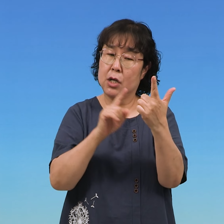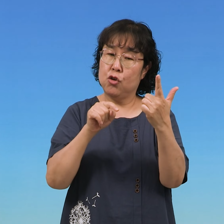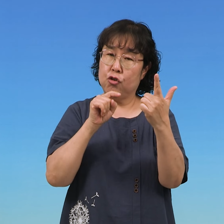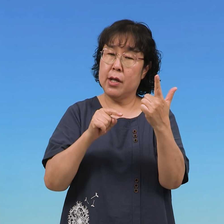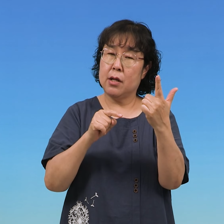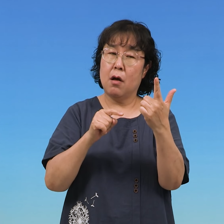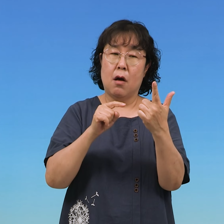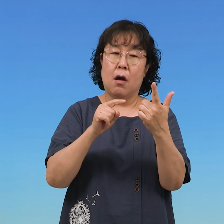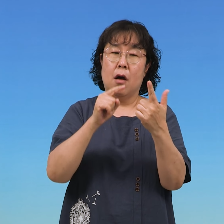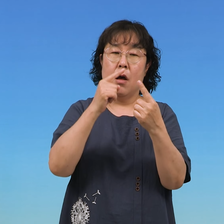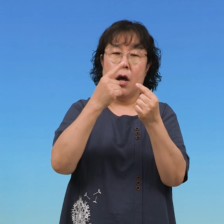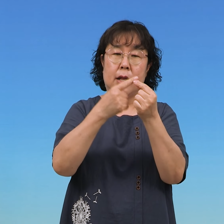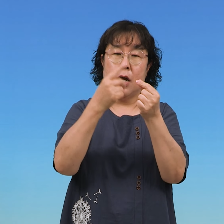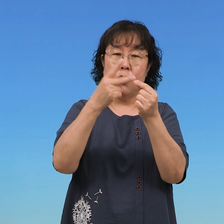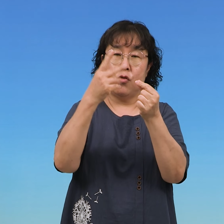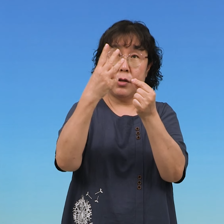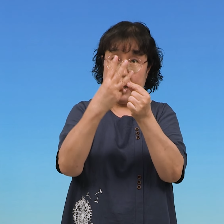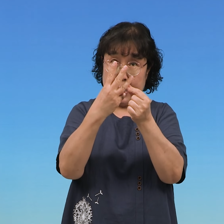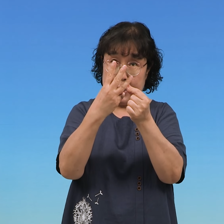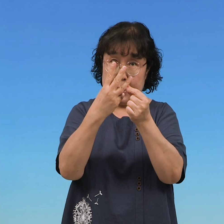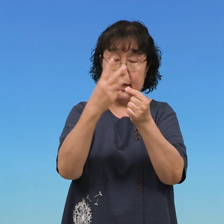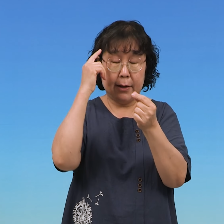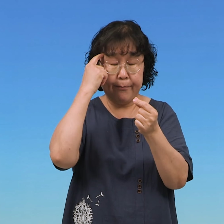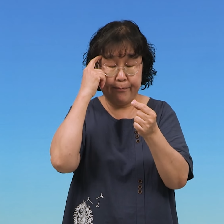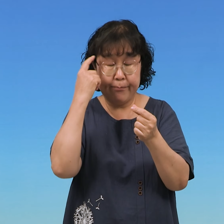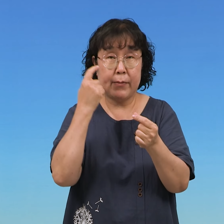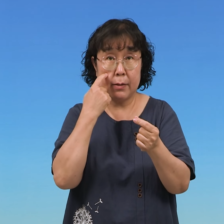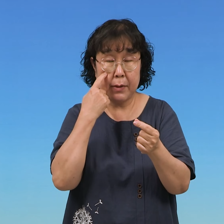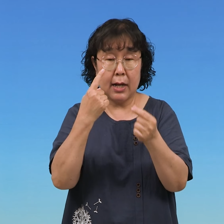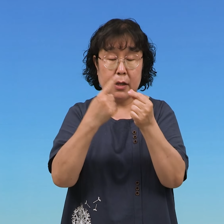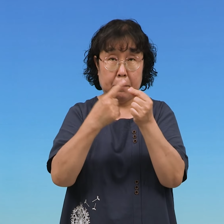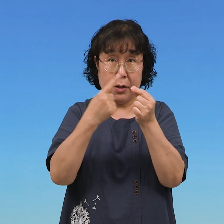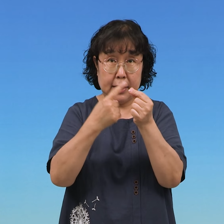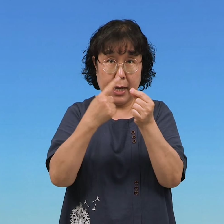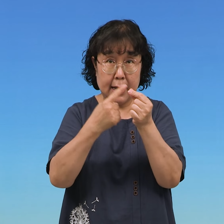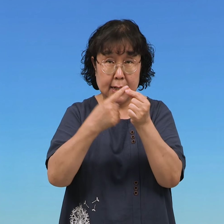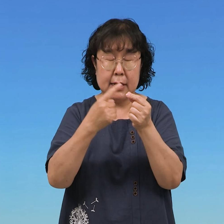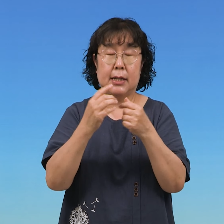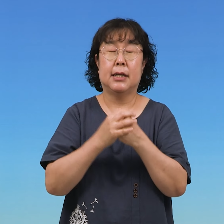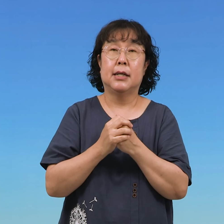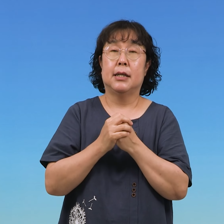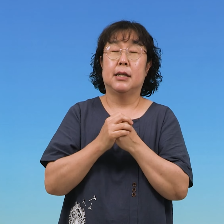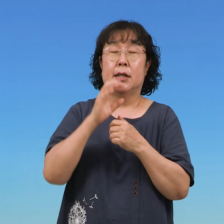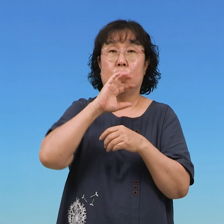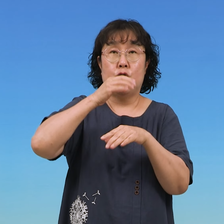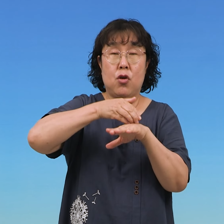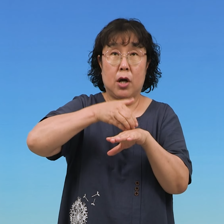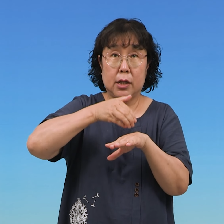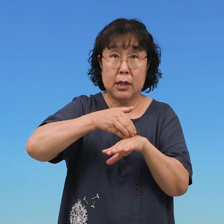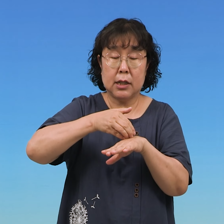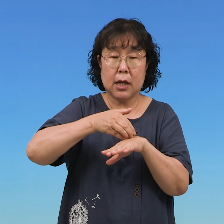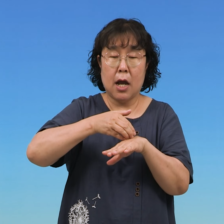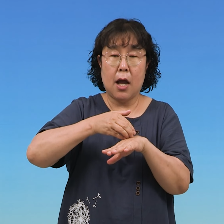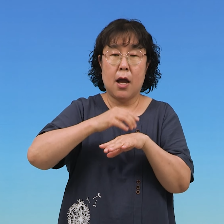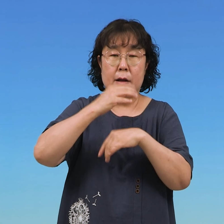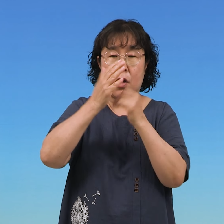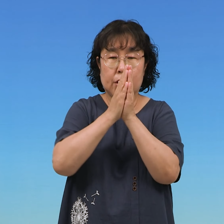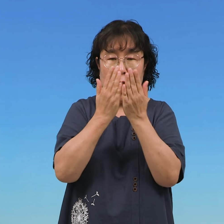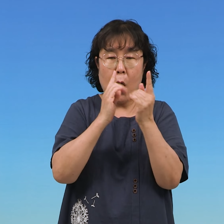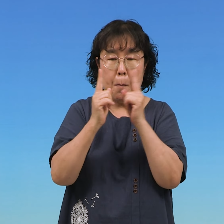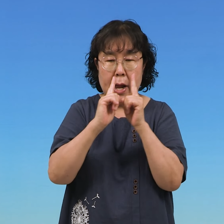중에서 3가지 항목을 살펴보지 않았습니까? 첫 번째 영적 기초 다지기, 첫 번째 훈련 항목이